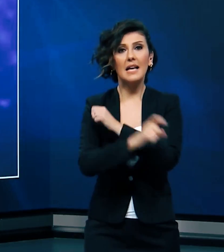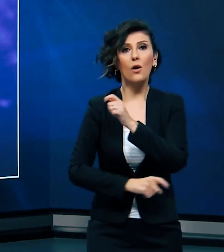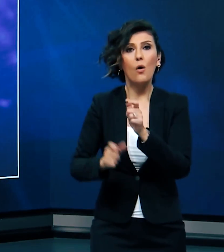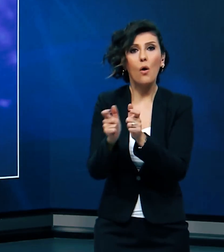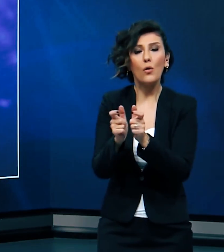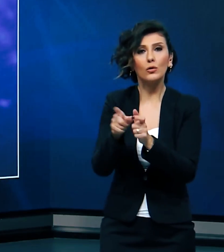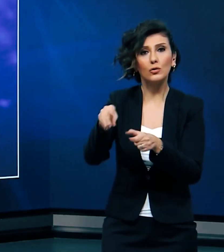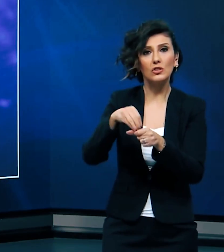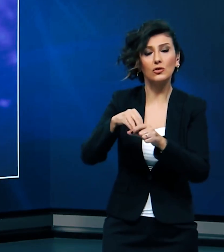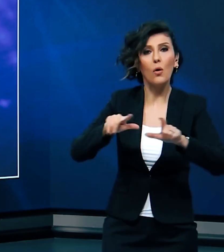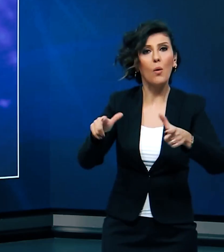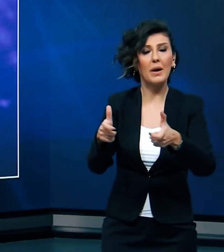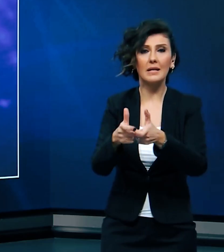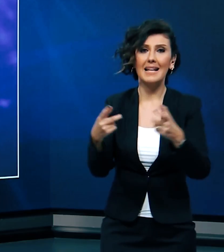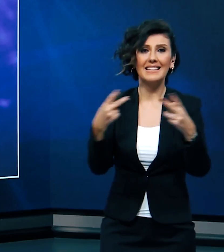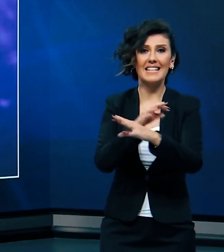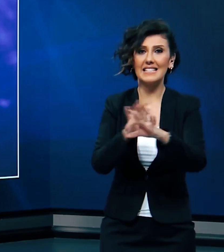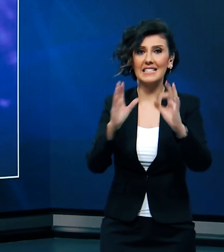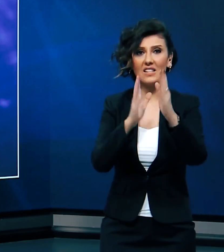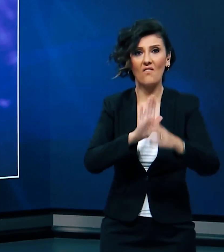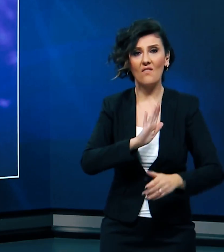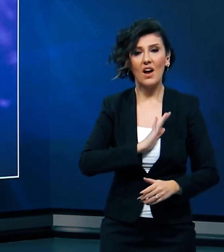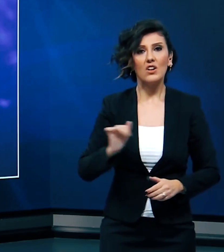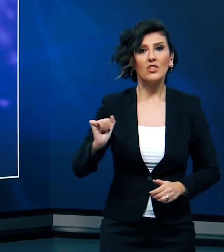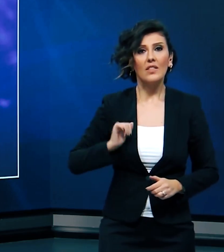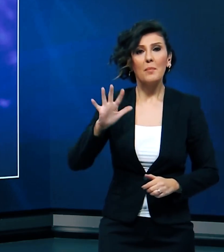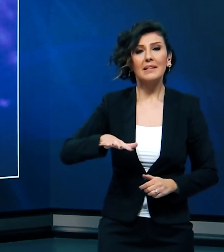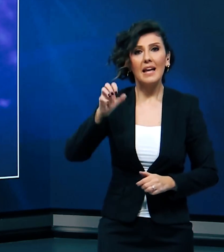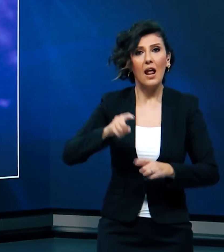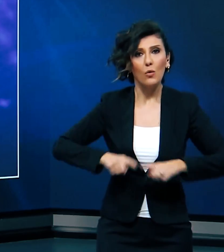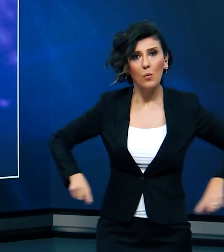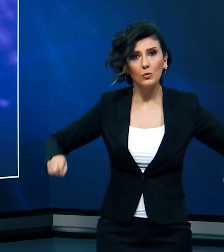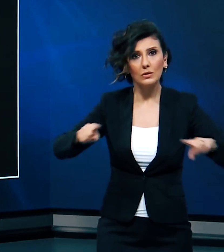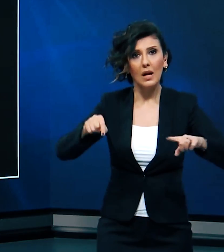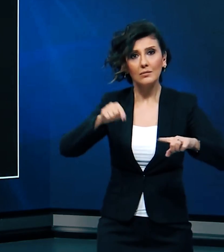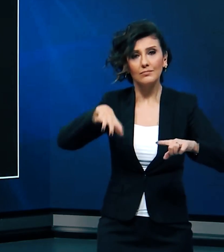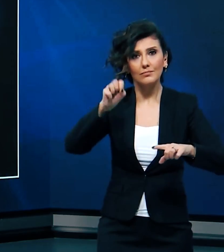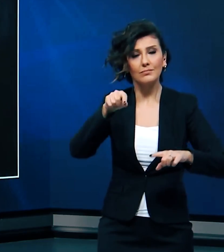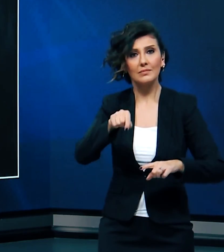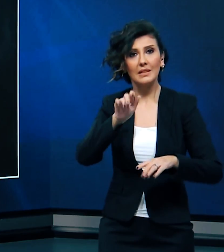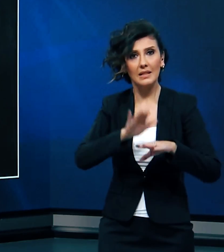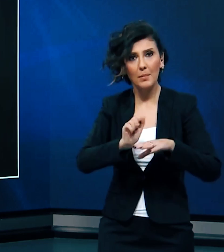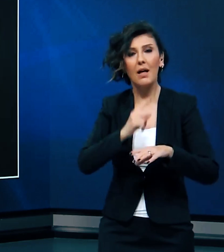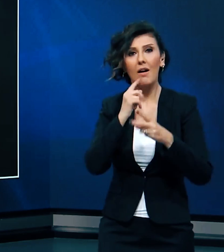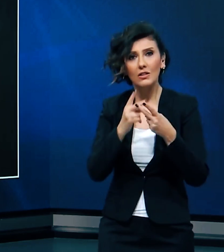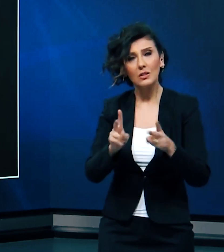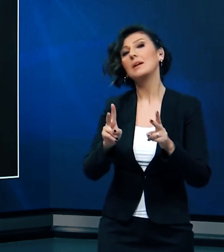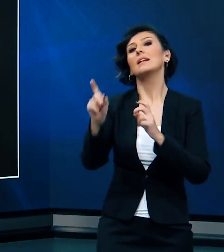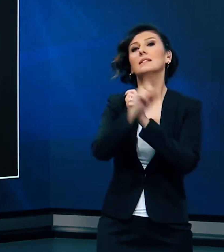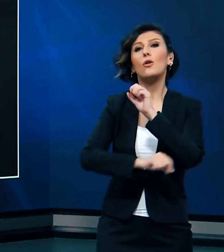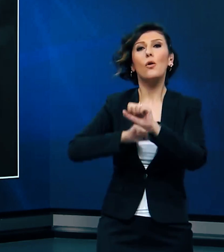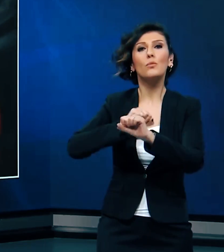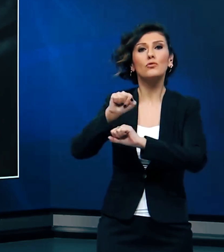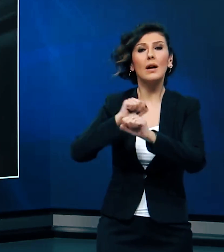Terör örgütlerine yönelik operasyonlar kesintisiz devam ediyor. Jandarma Genel Komutanlığı'nca yapılan açıklamada terörle